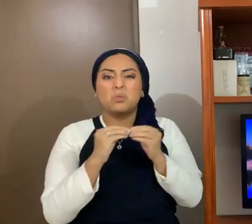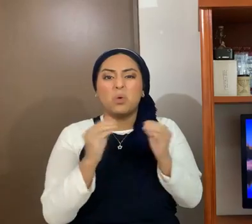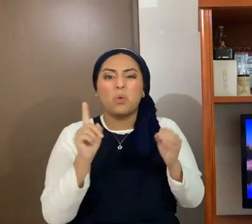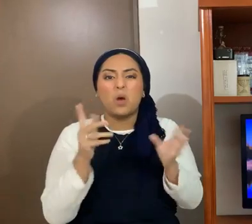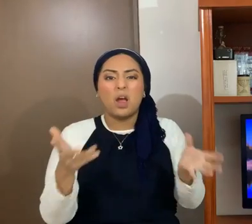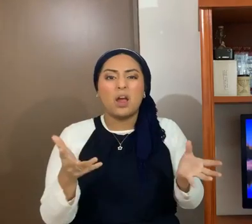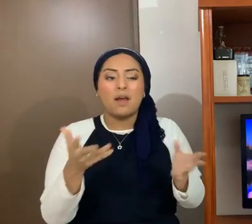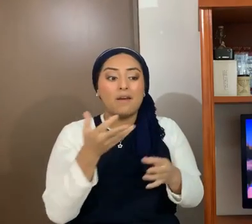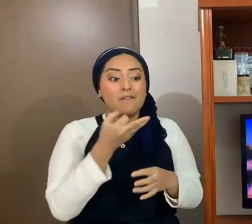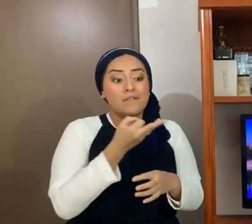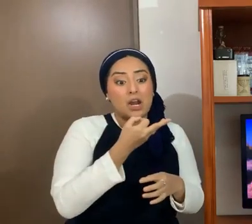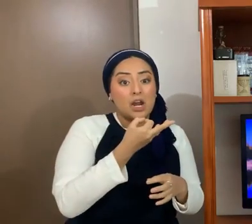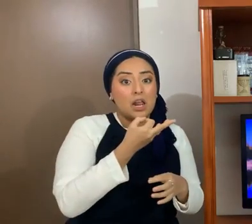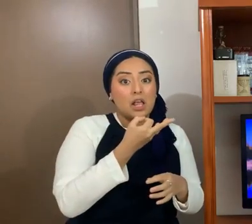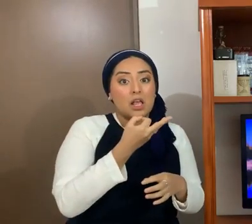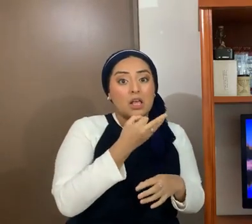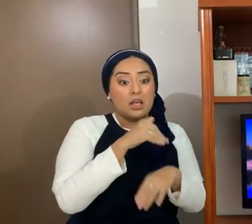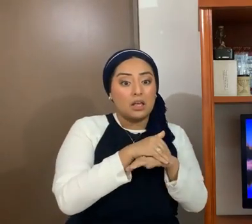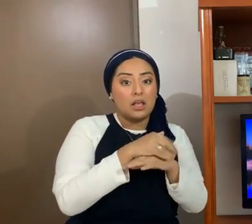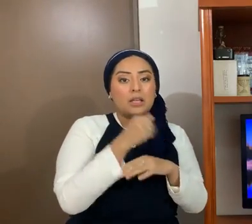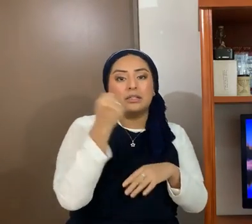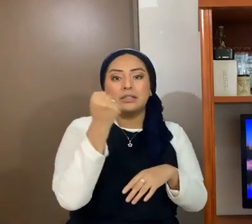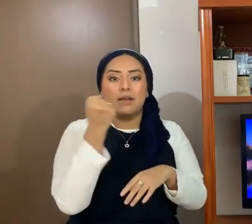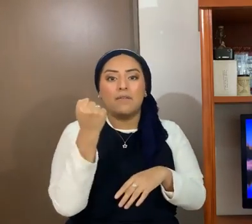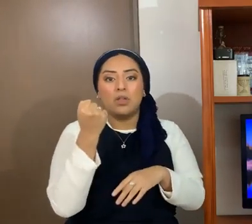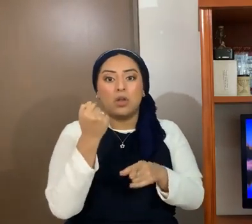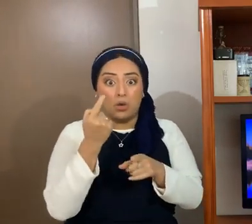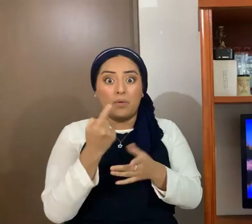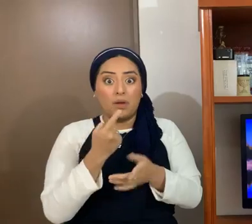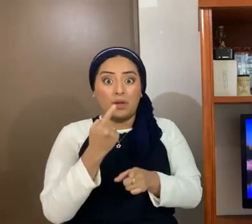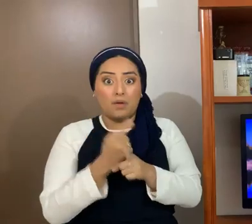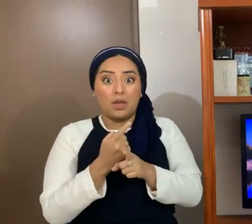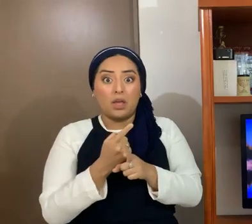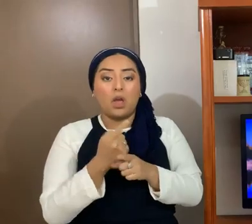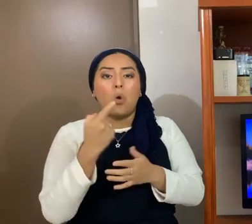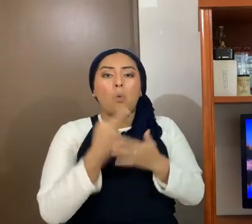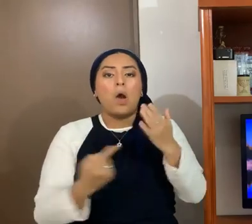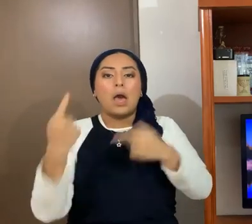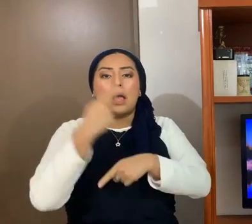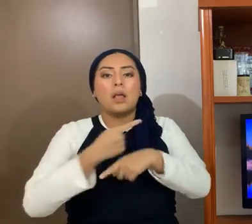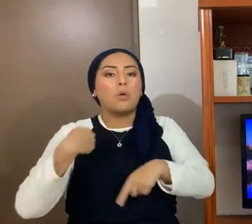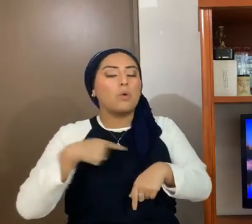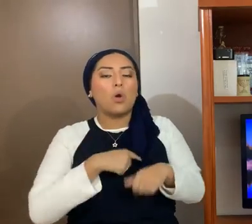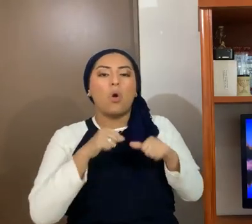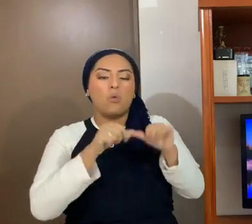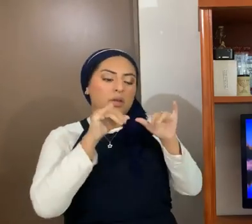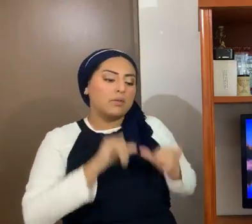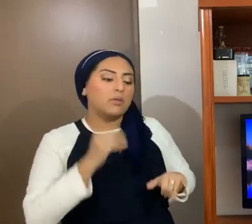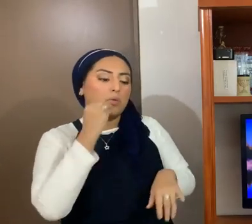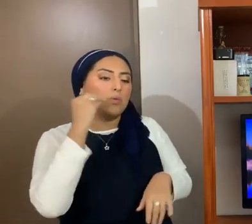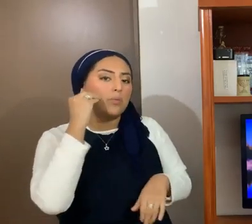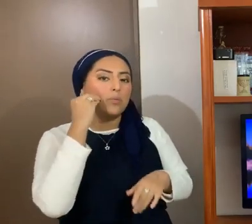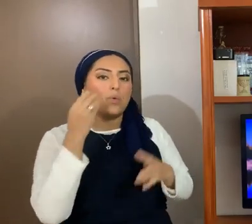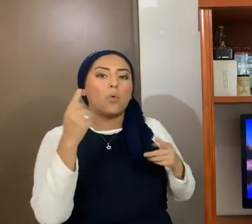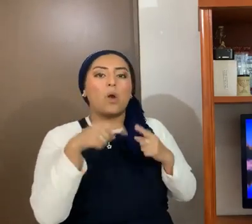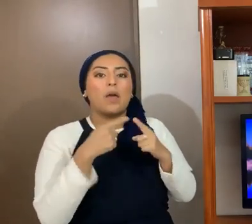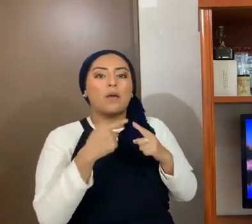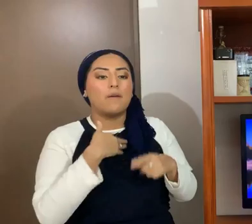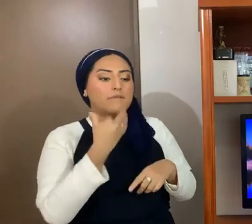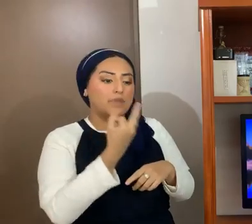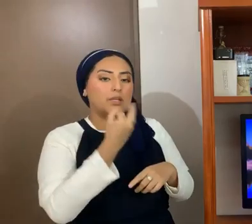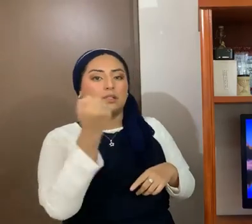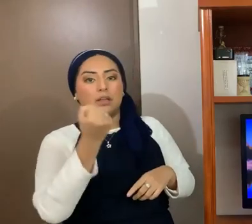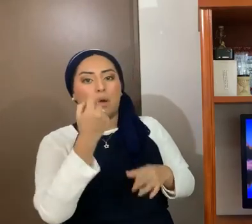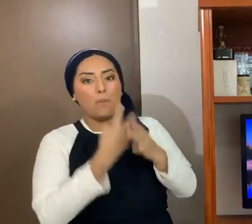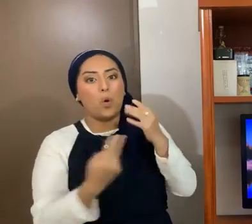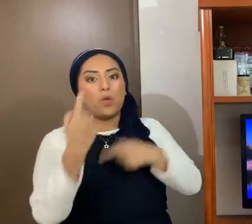delincuencia? El viernes, en la noche y el sábado. ¿Qué día estamos guardados nosotros en casa? El viernes en la noche y el sábado, porque guardamos